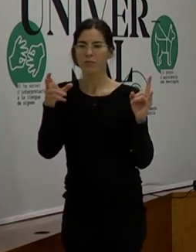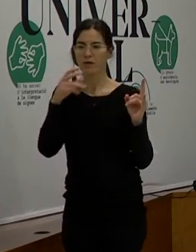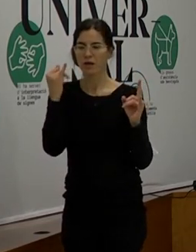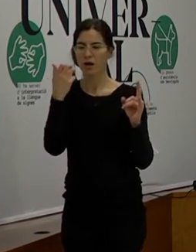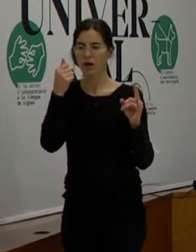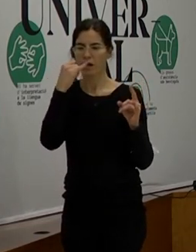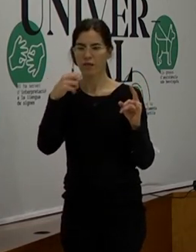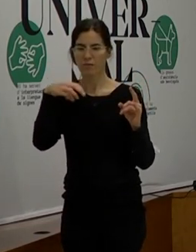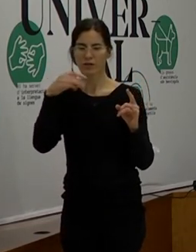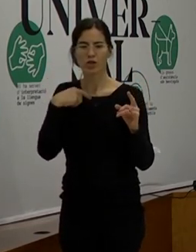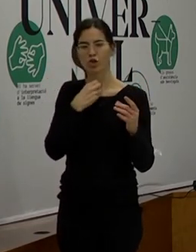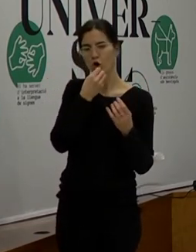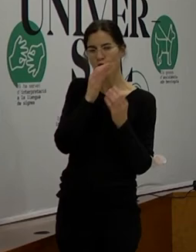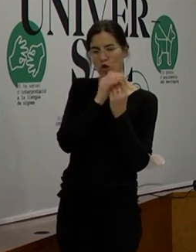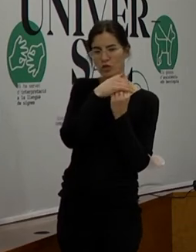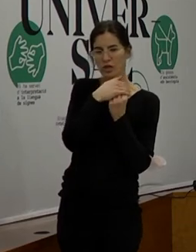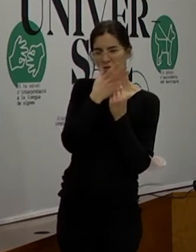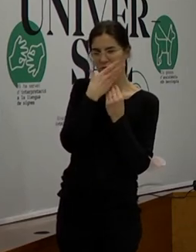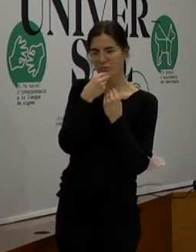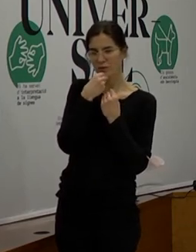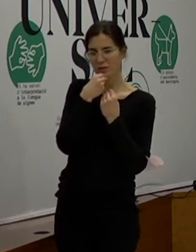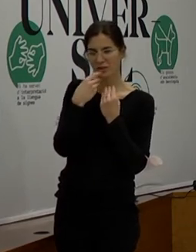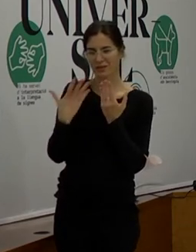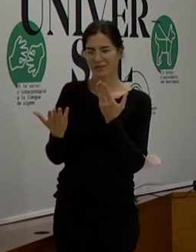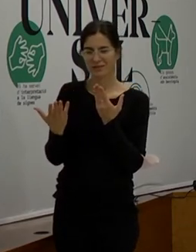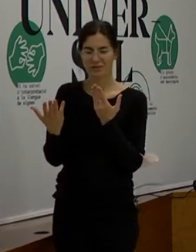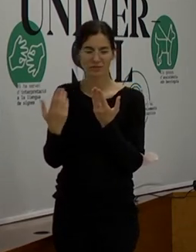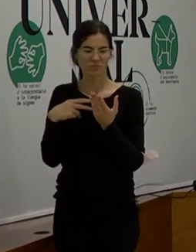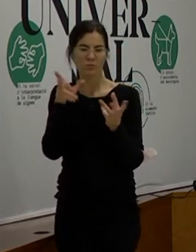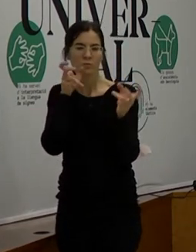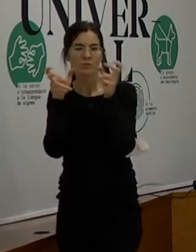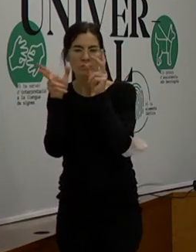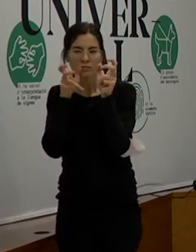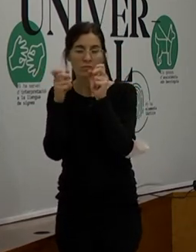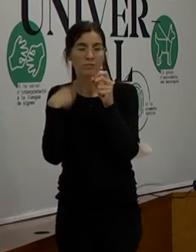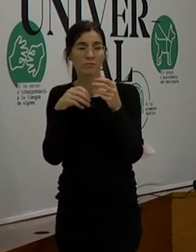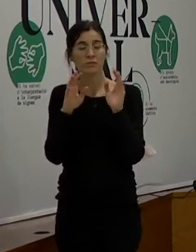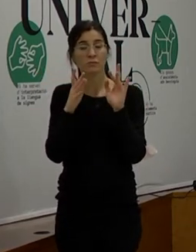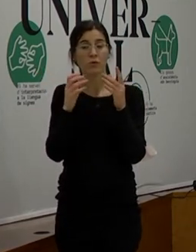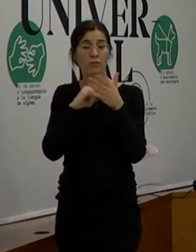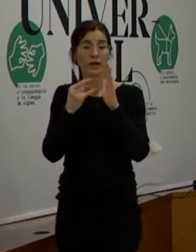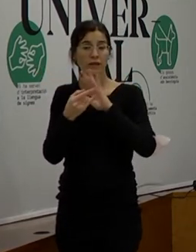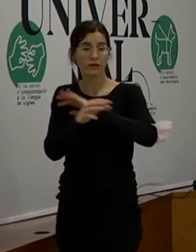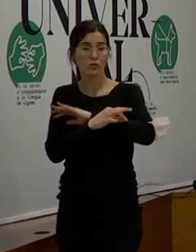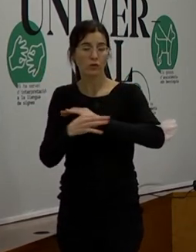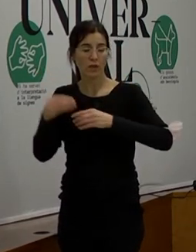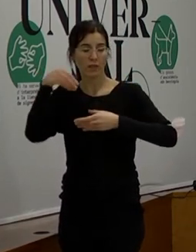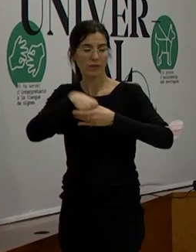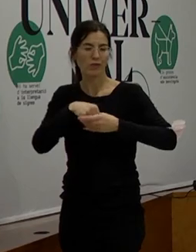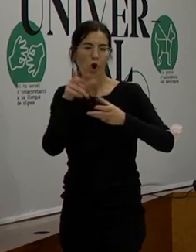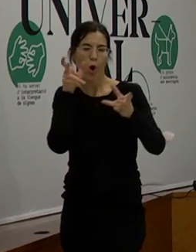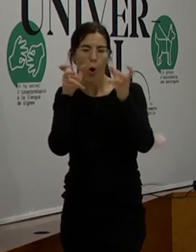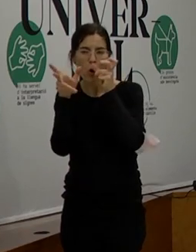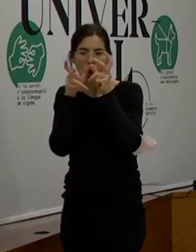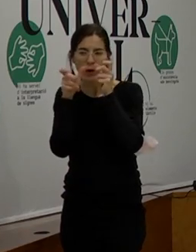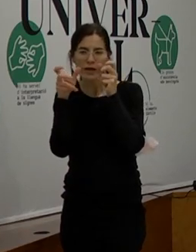¿Y tú? Yo por las rosas. Ay, qué bonito. ¿No? Pues, arquitectura de olores. de